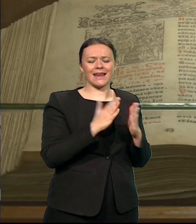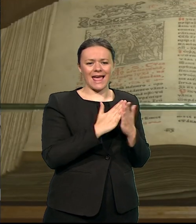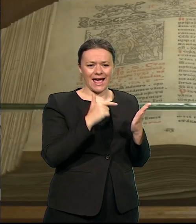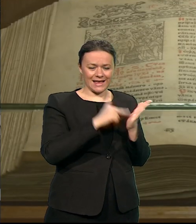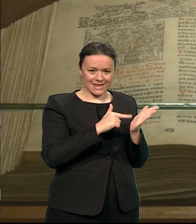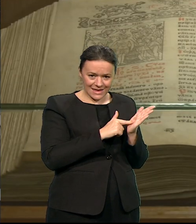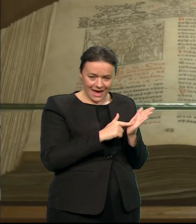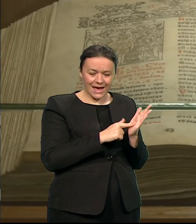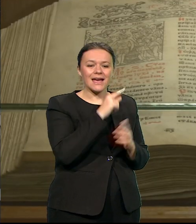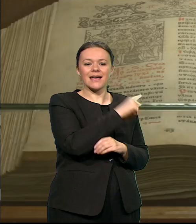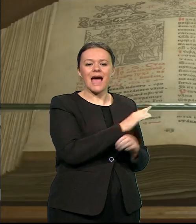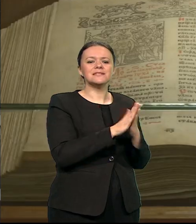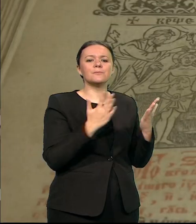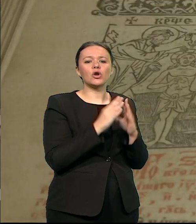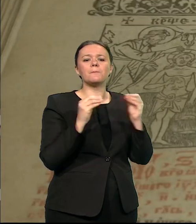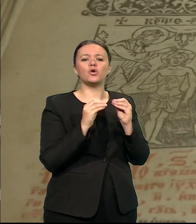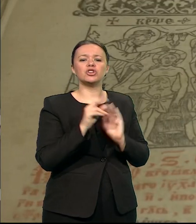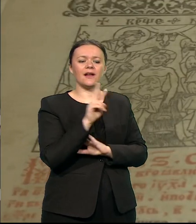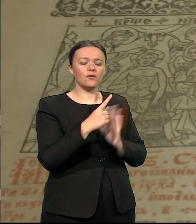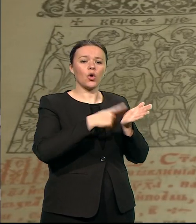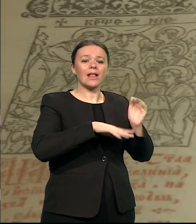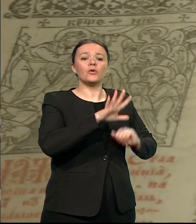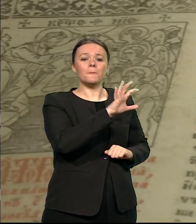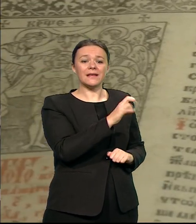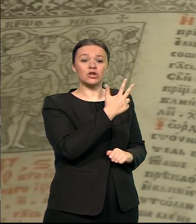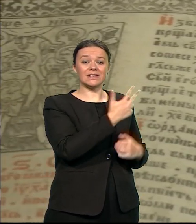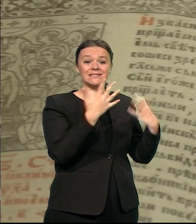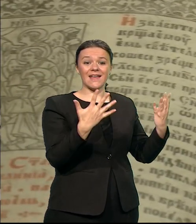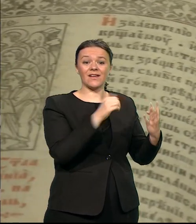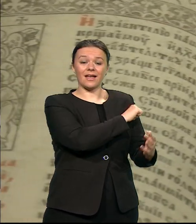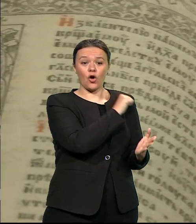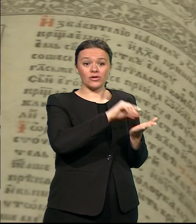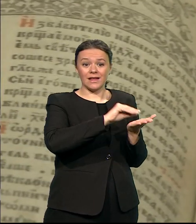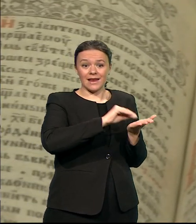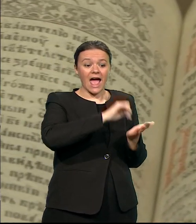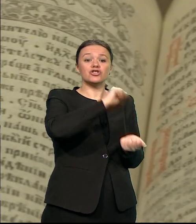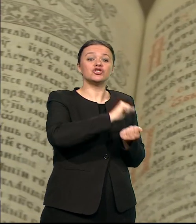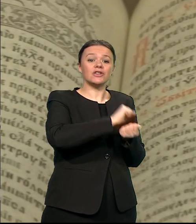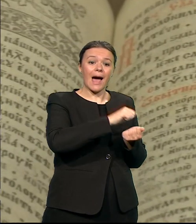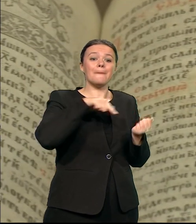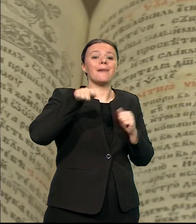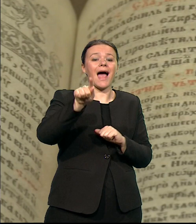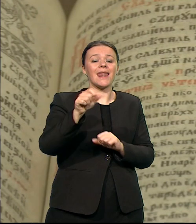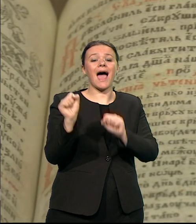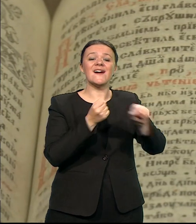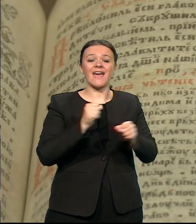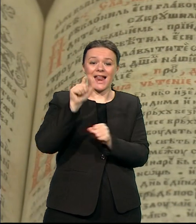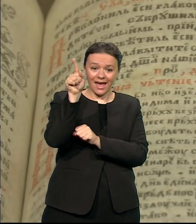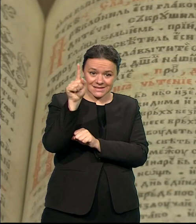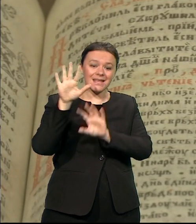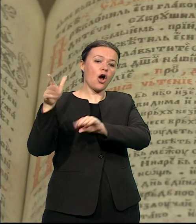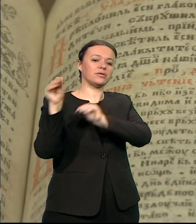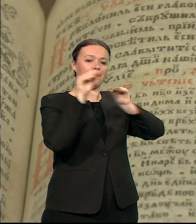zbornik Božidara Vukovića iz 1539. godine, koja je štampana u štampariji u Veneciji i kasnije doneta